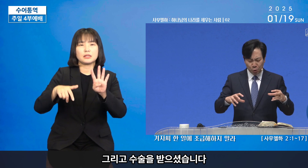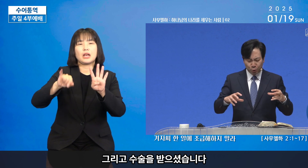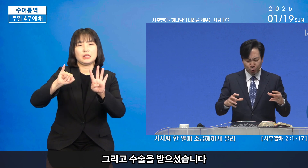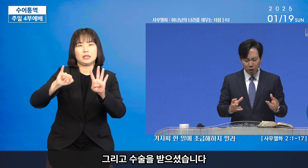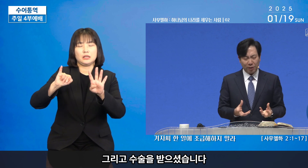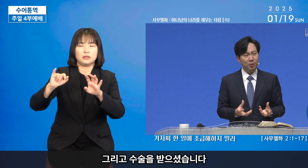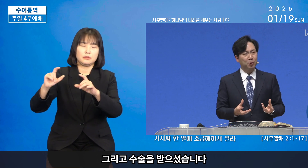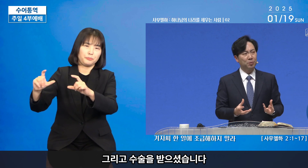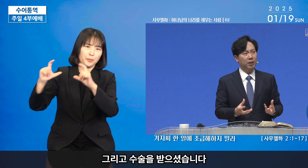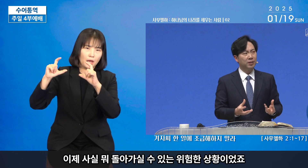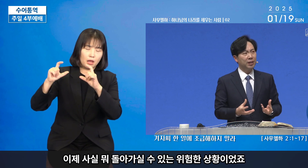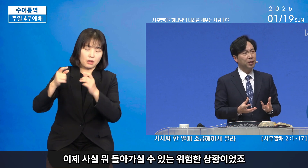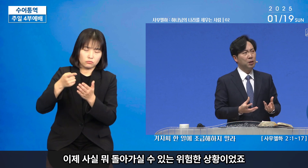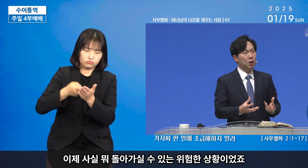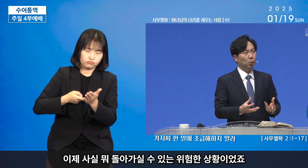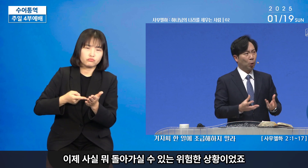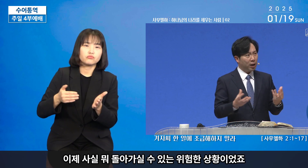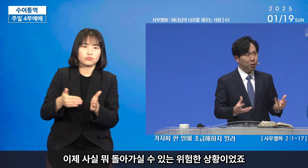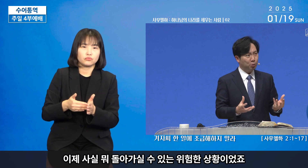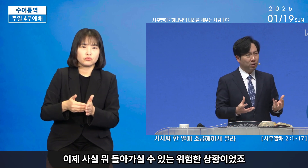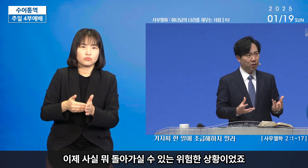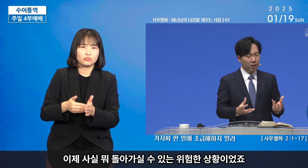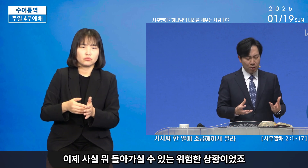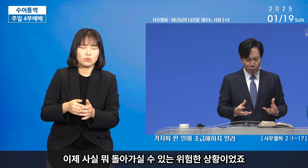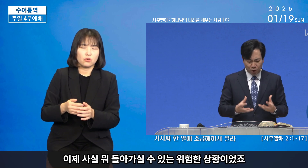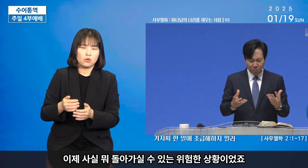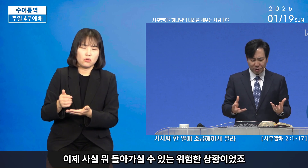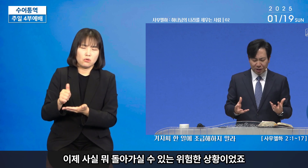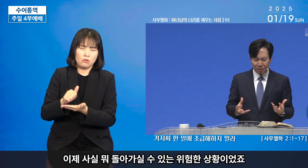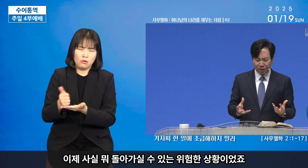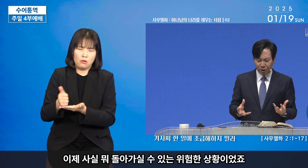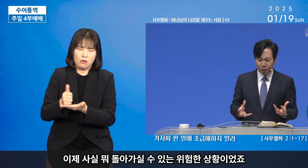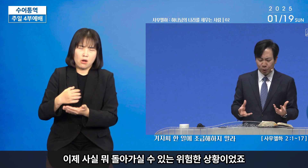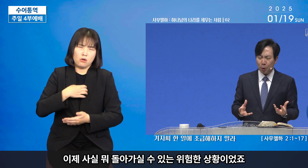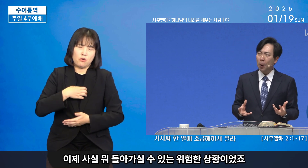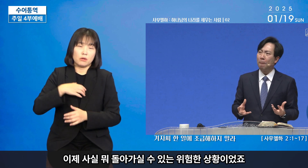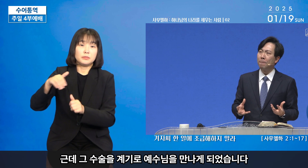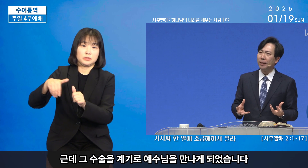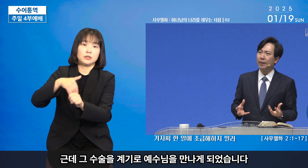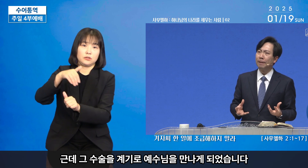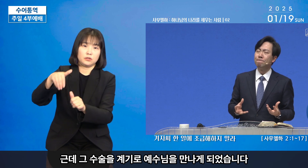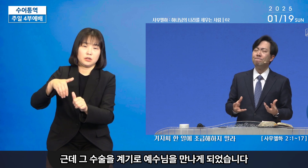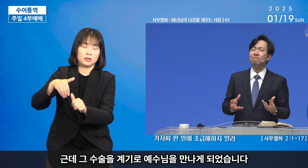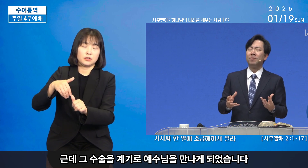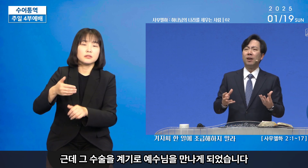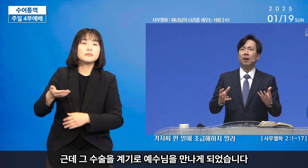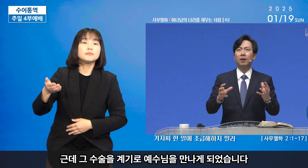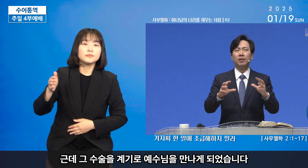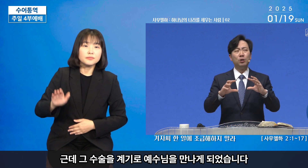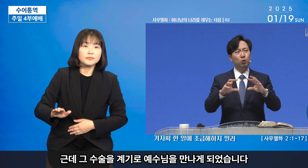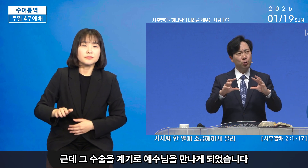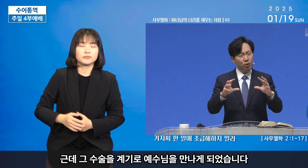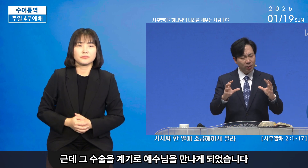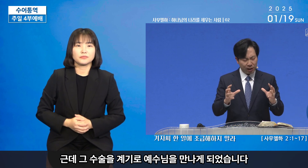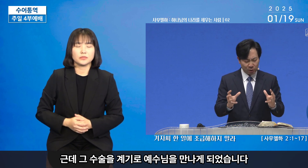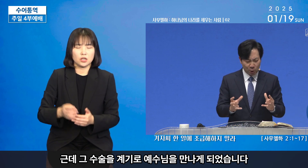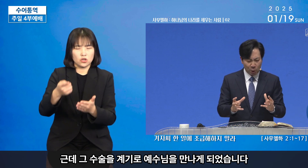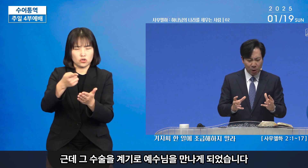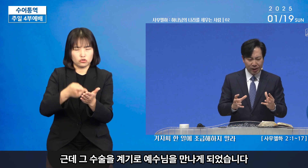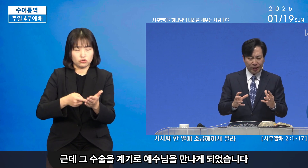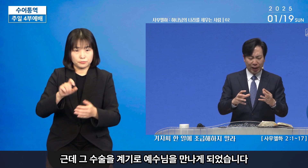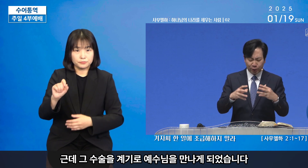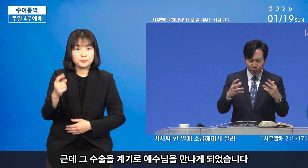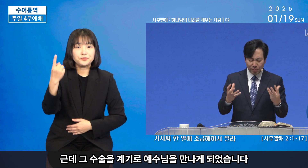그리고 수술을 받으셨습니다. 이제 사실 뭐 돌아가실 수도 있는 위험한 상황이었죠. 근데 그 수술을